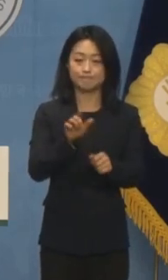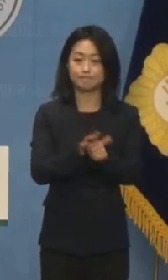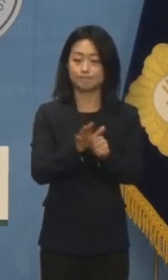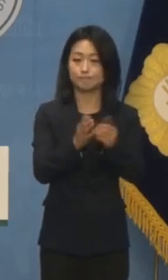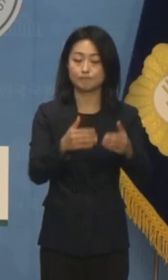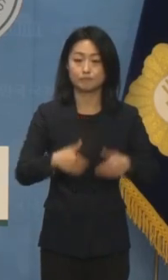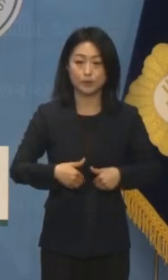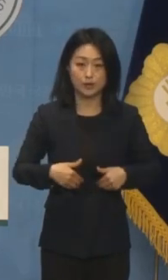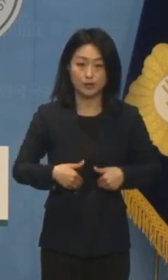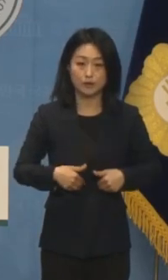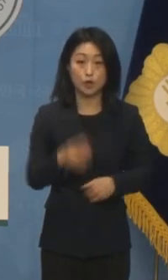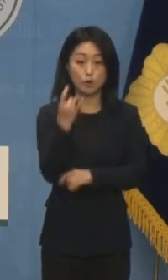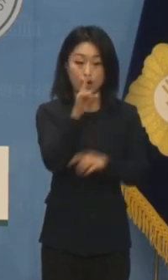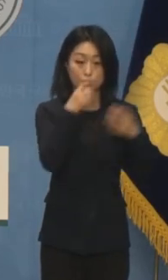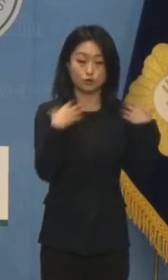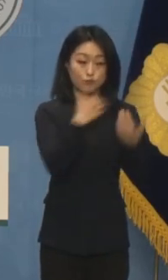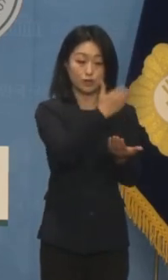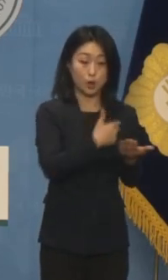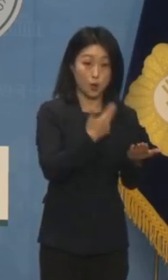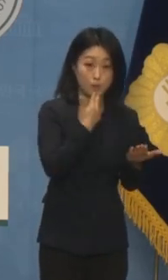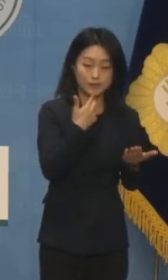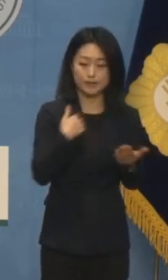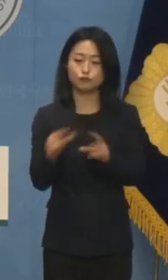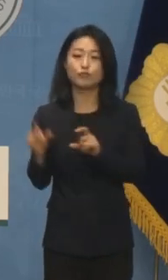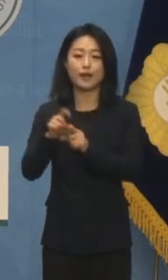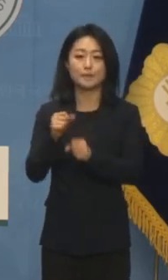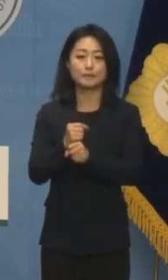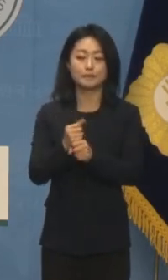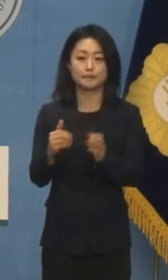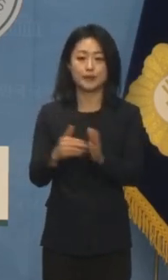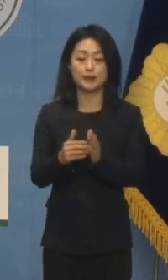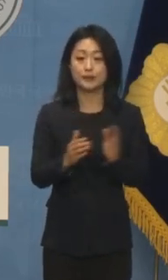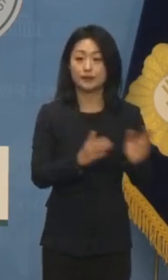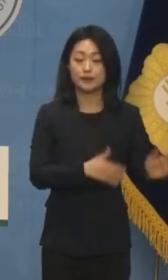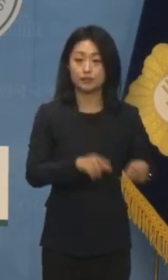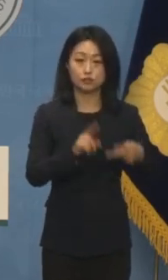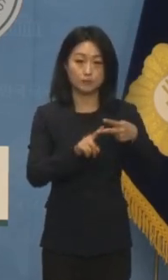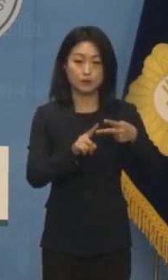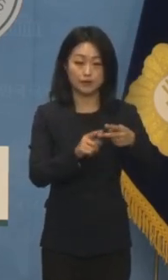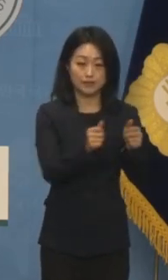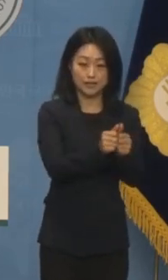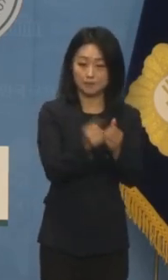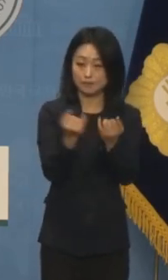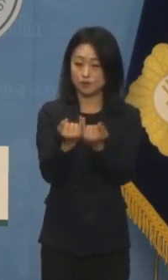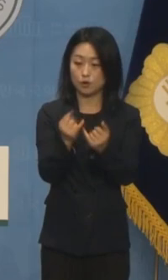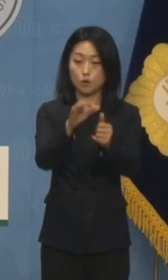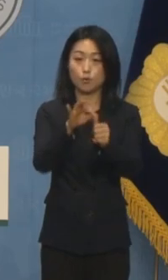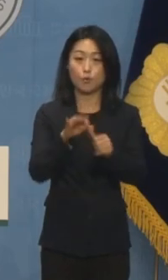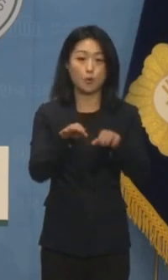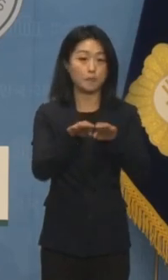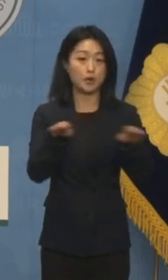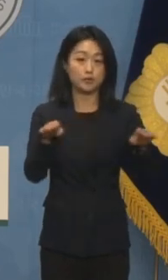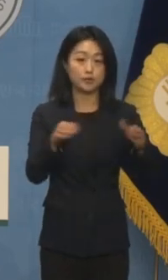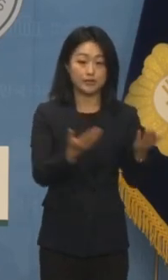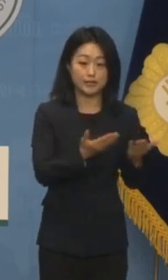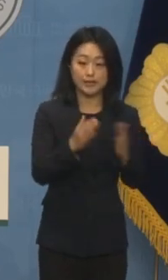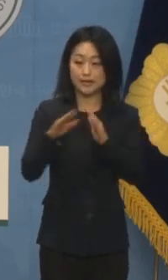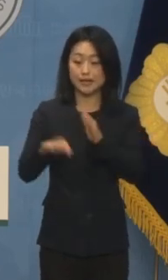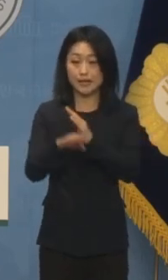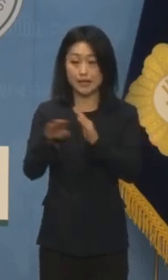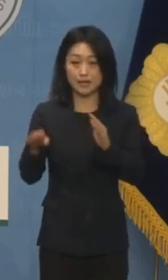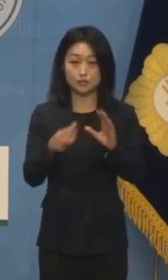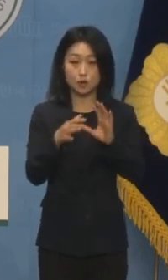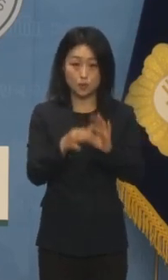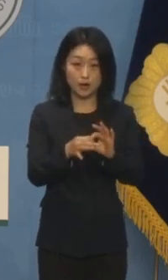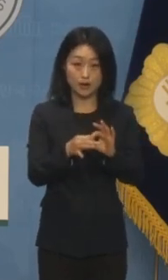기존 정부안에는 없는 내용입니다. 다음, 남녀 고용 평등과 일가정 양립 지원에 관한 법률